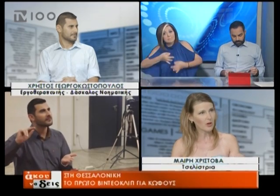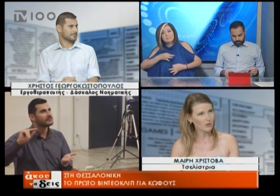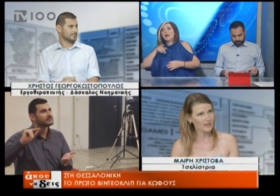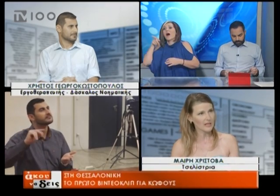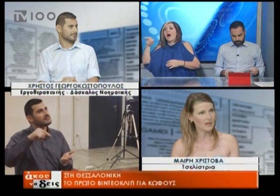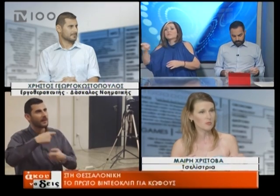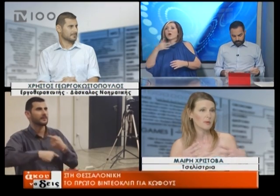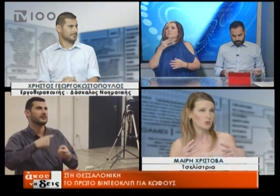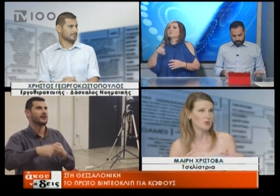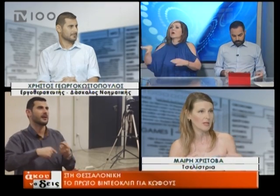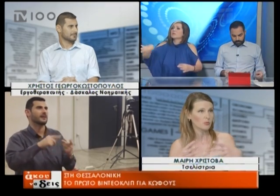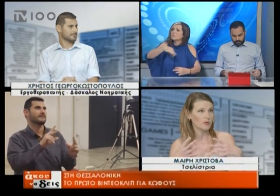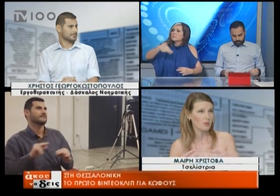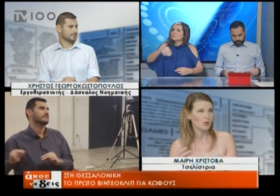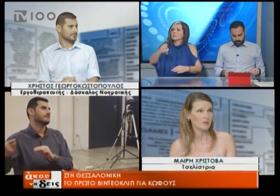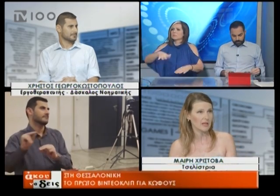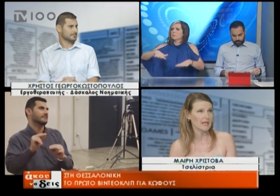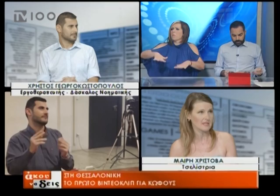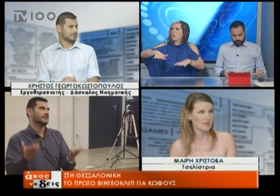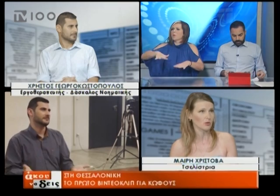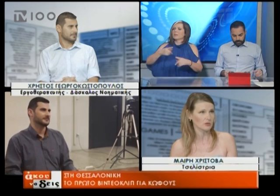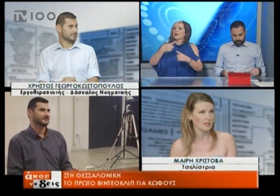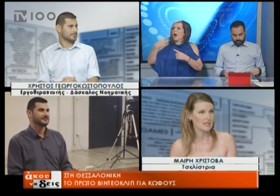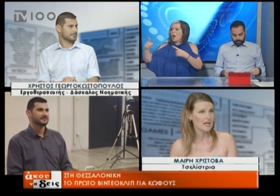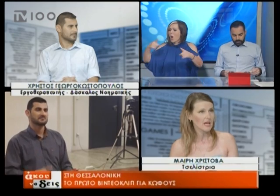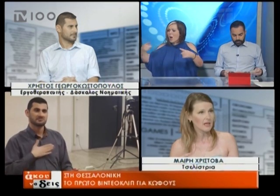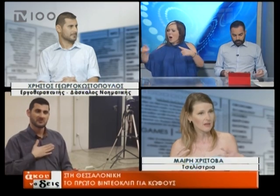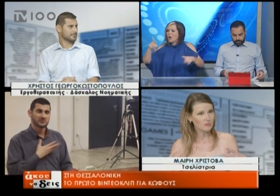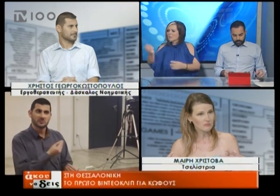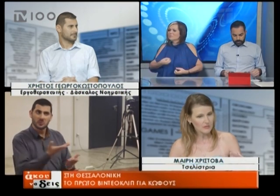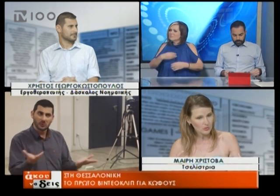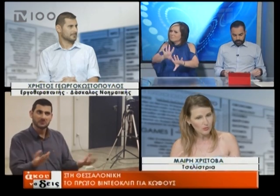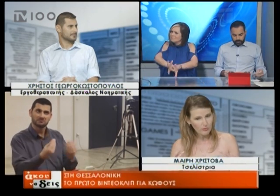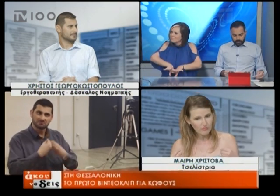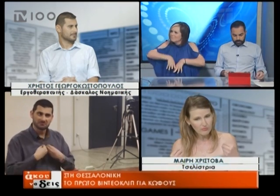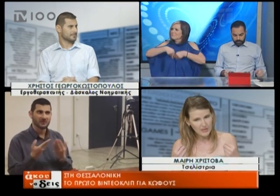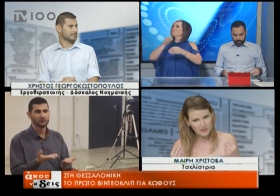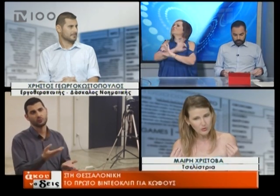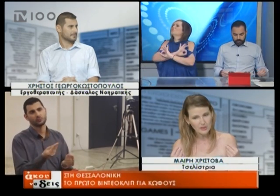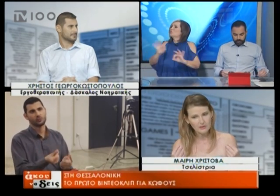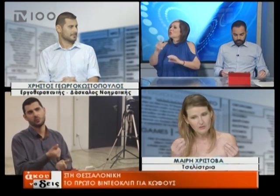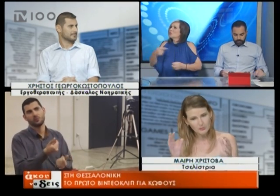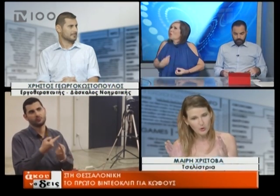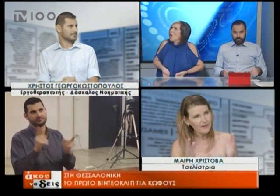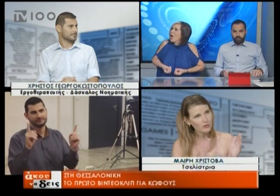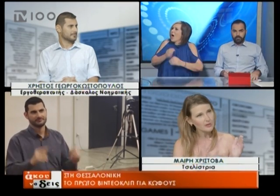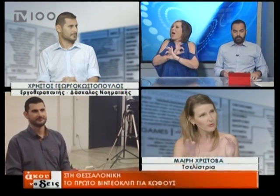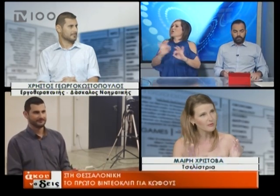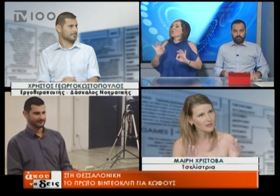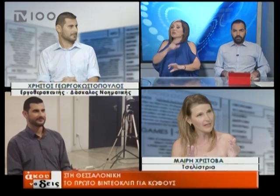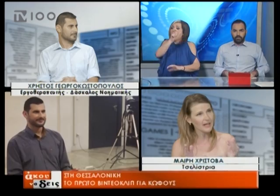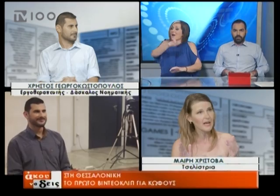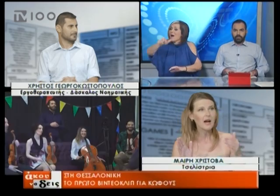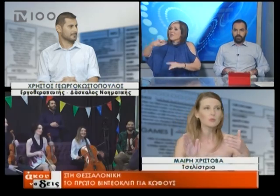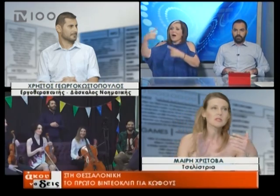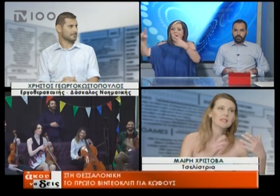διαφορετικά όργανα, ας πούμε από το τσέλο που είναι πιο χαμηλές οι συχνότητες. Το διαισθανόταν από το κάθε όργανο